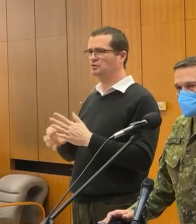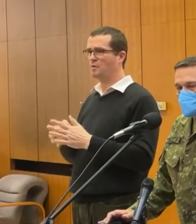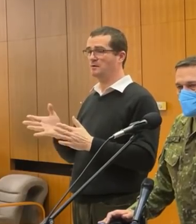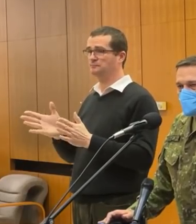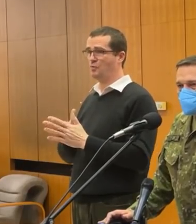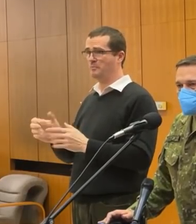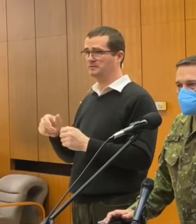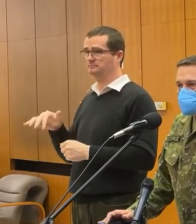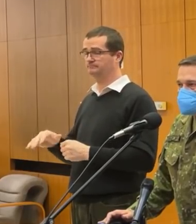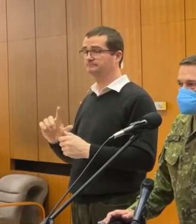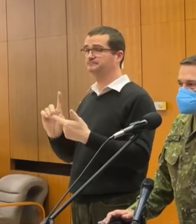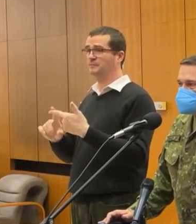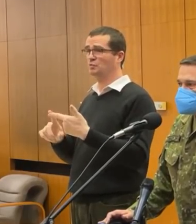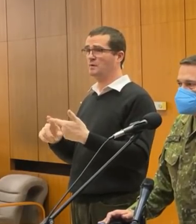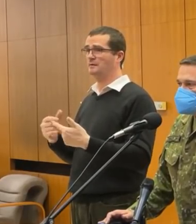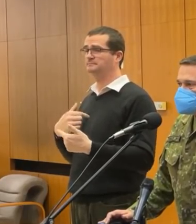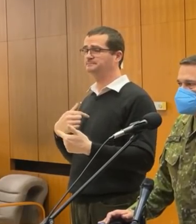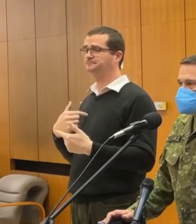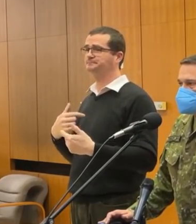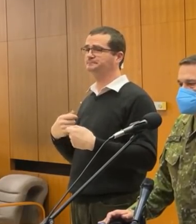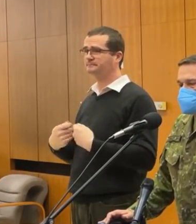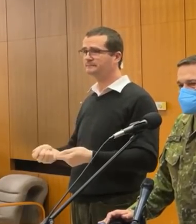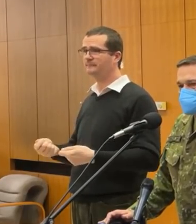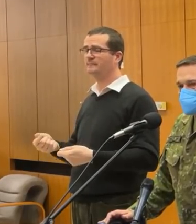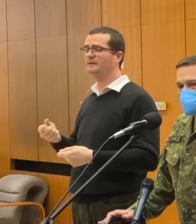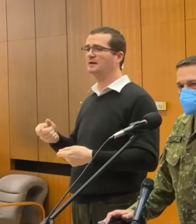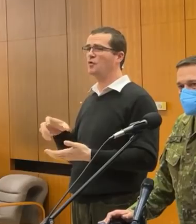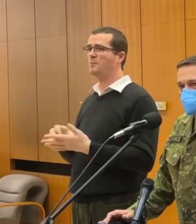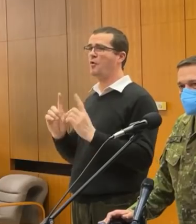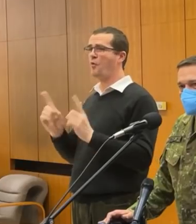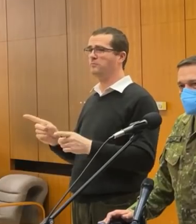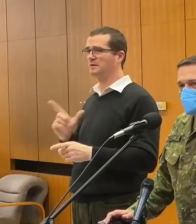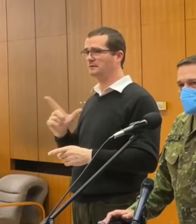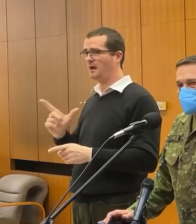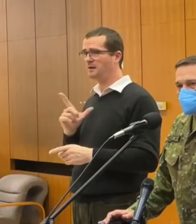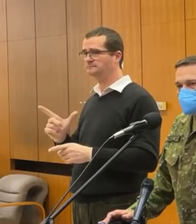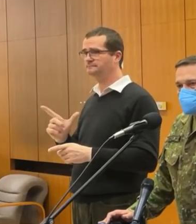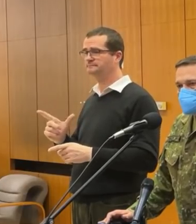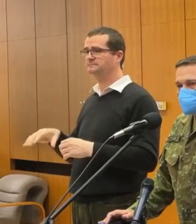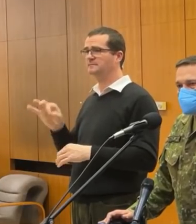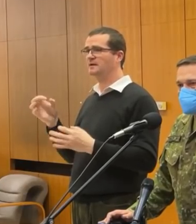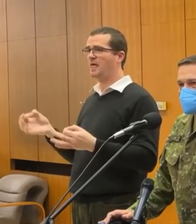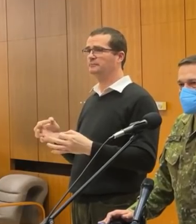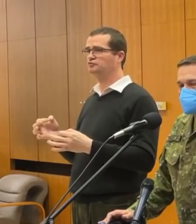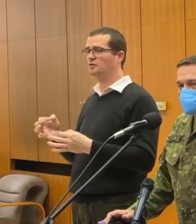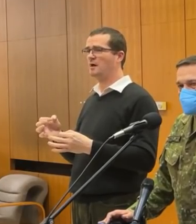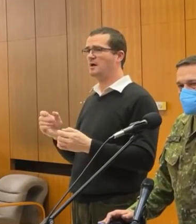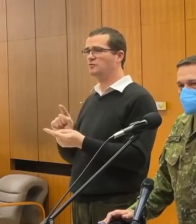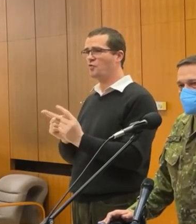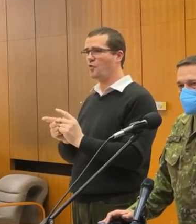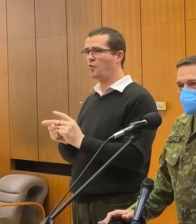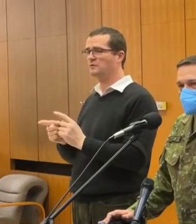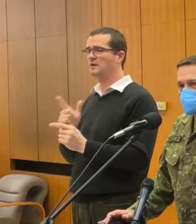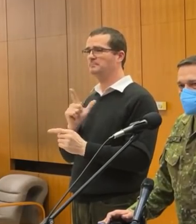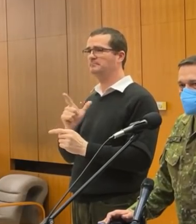prináša. V druhom poradí nám to samozrejme umožní aj v oblasti obrannej spolupráce nájsť lepšiu zhodu a lepšie ladiť